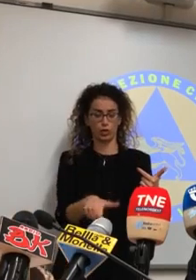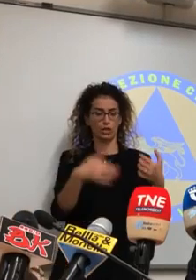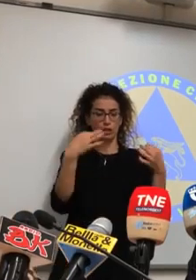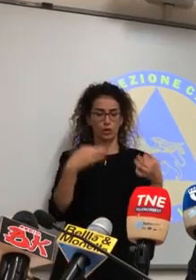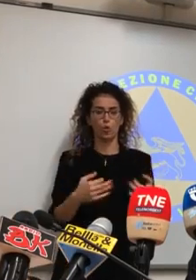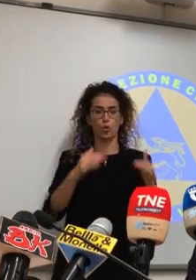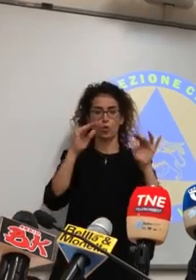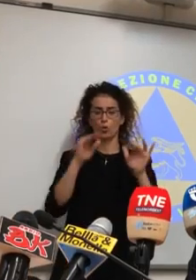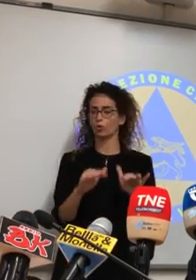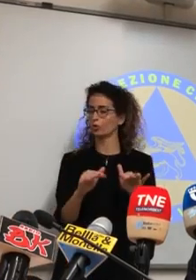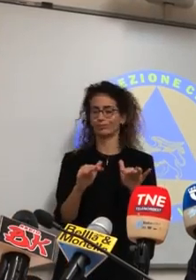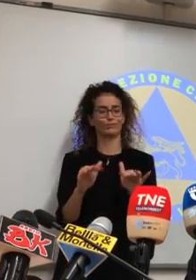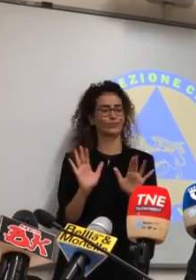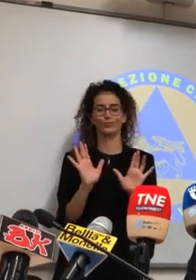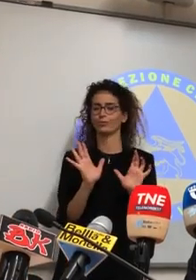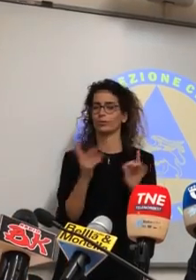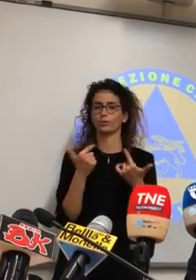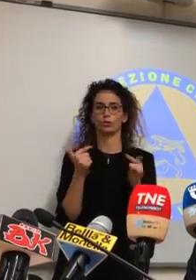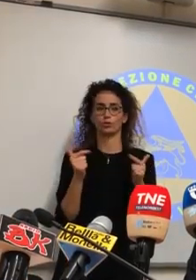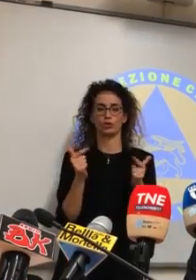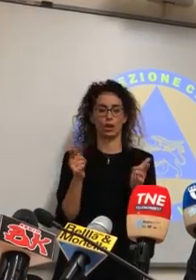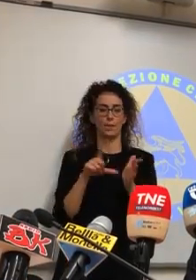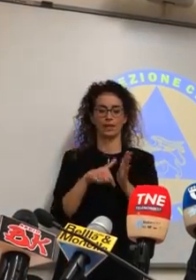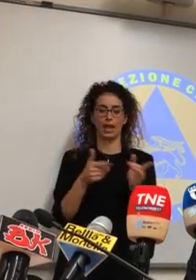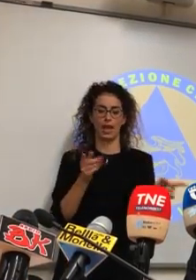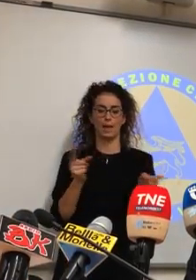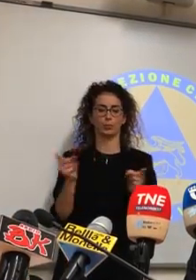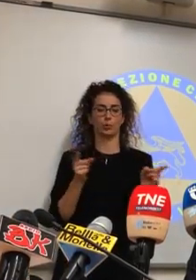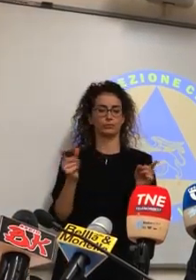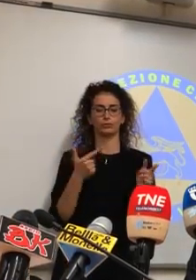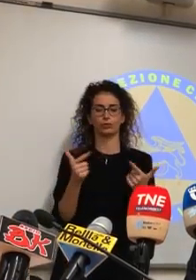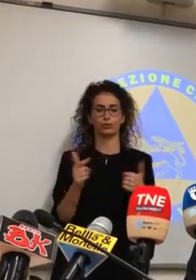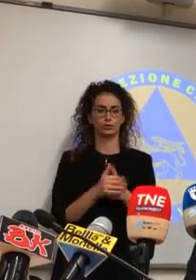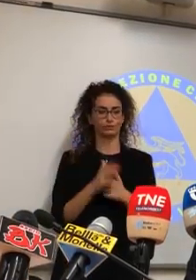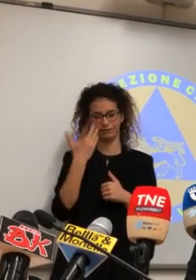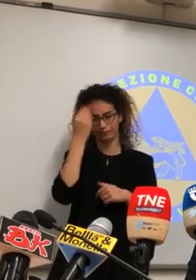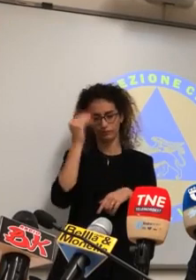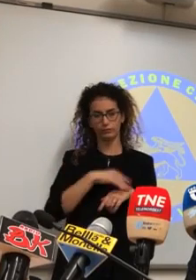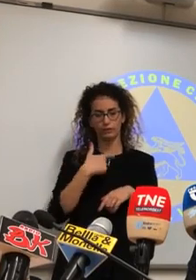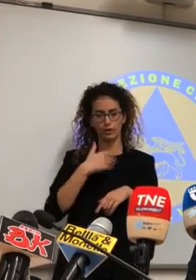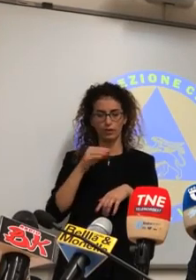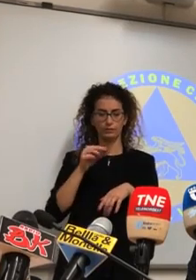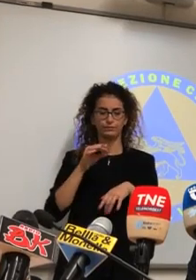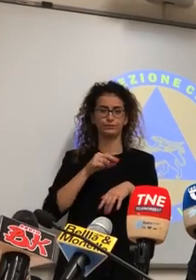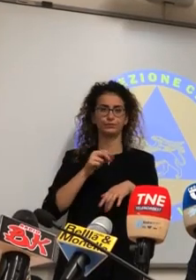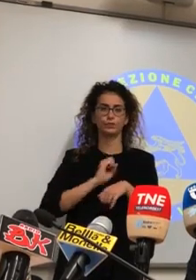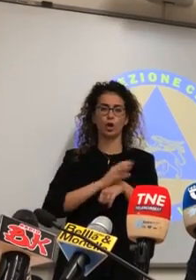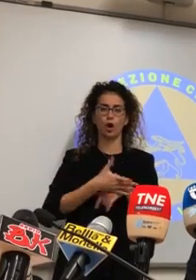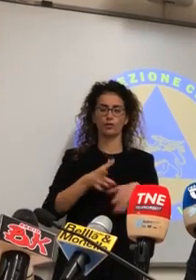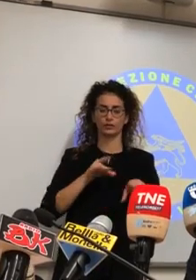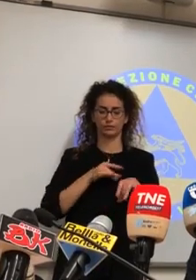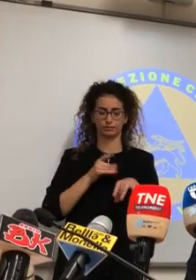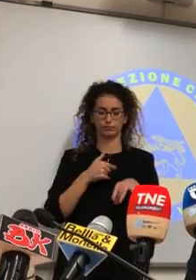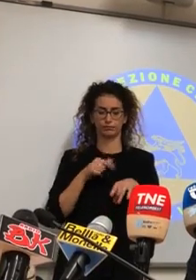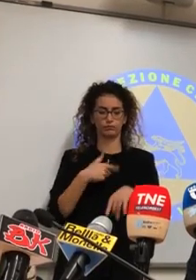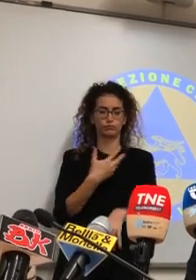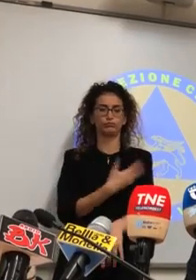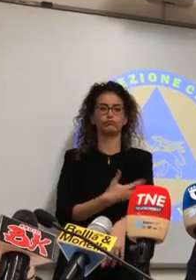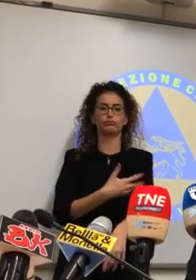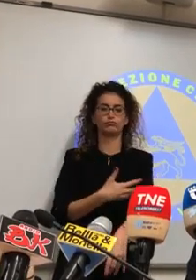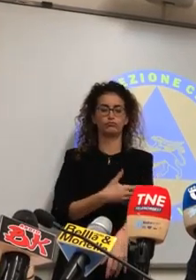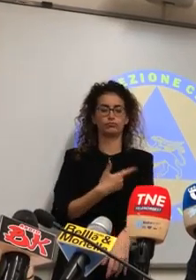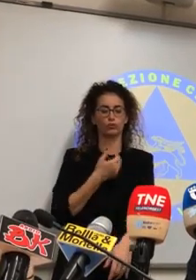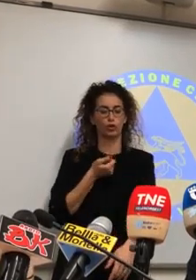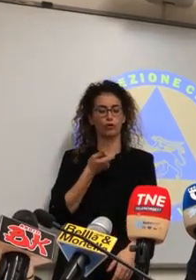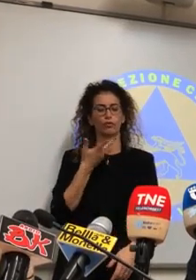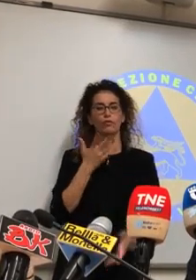protetta per tot tempo. Se io ho fatto la malattia e oggi mi vado a fare un prelievo e ho un